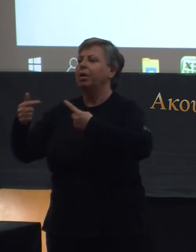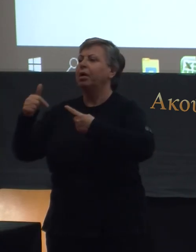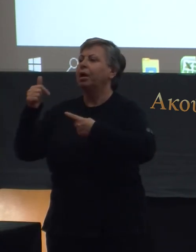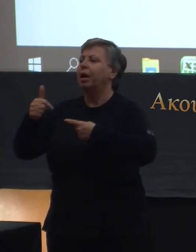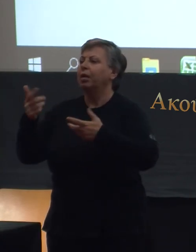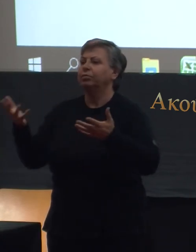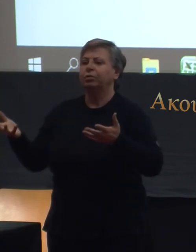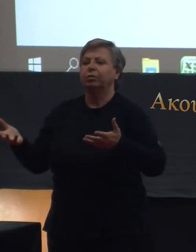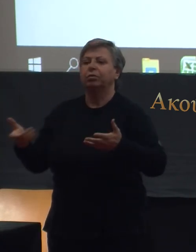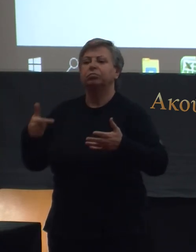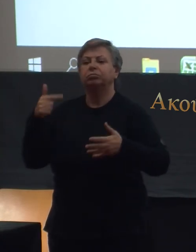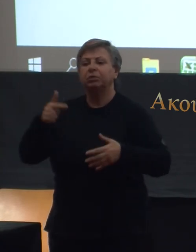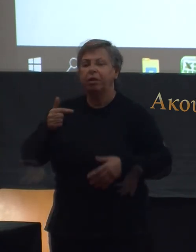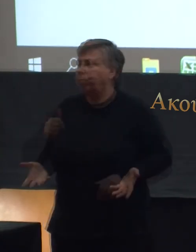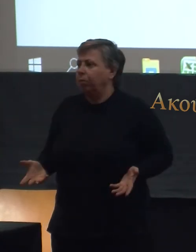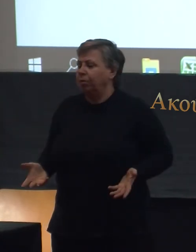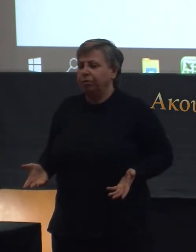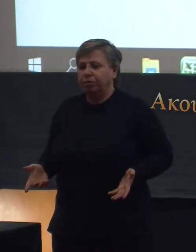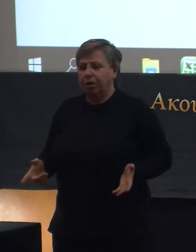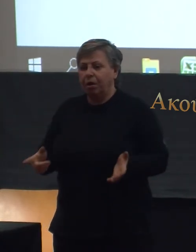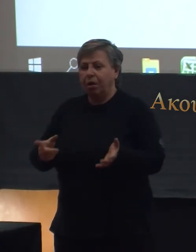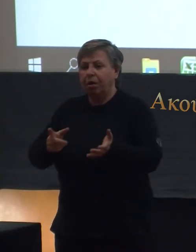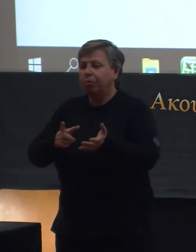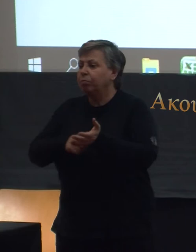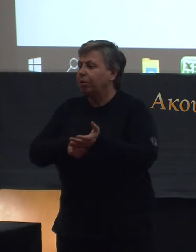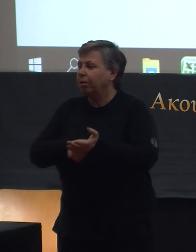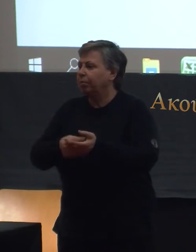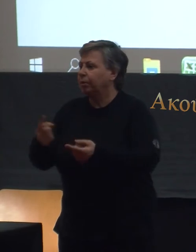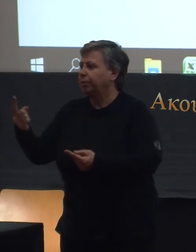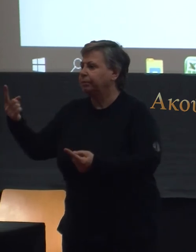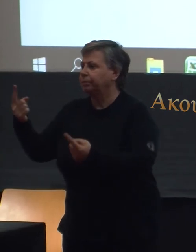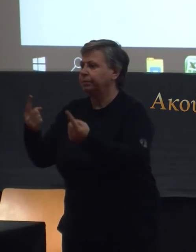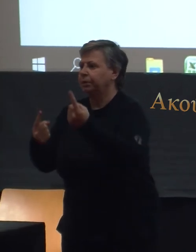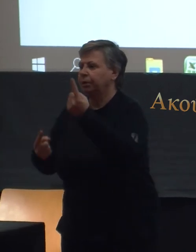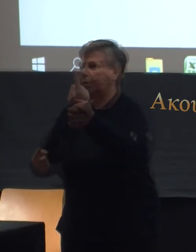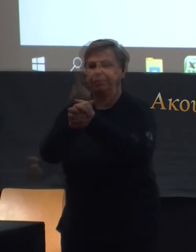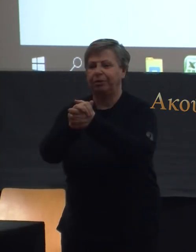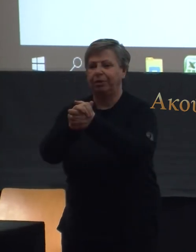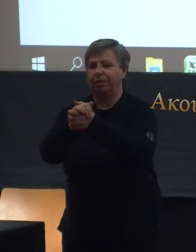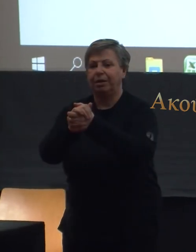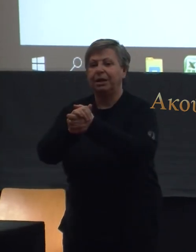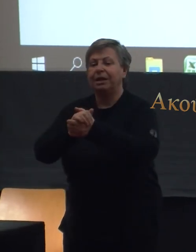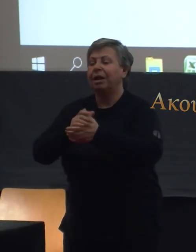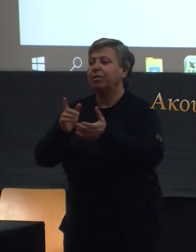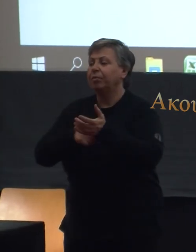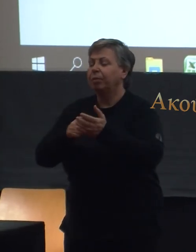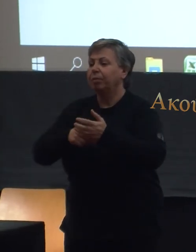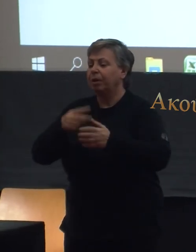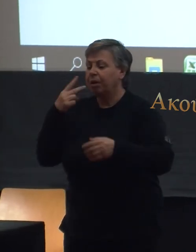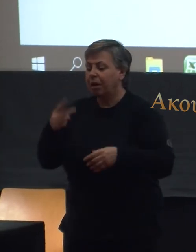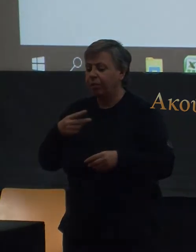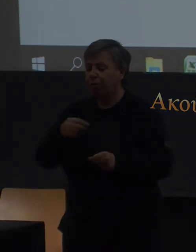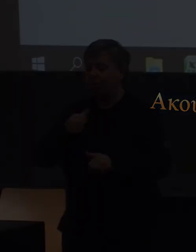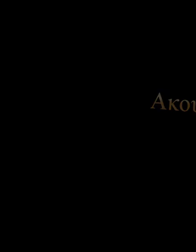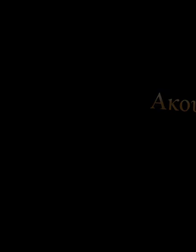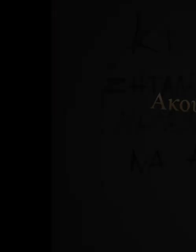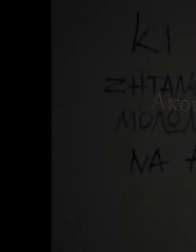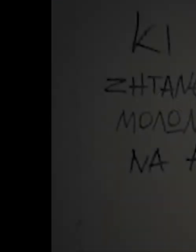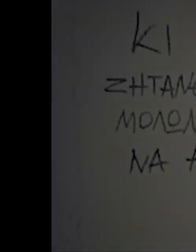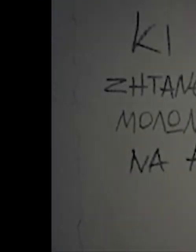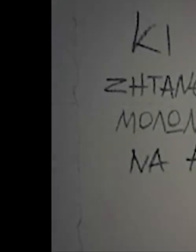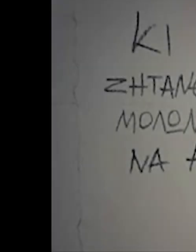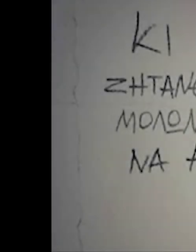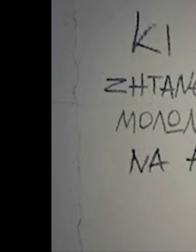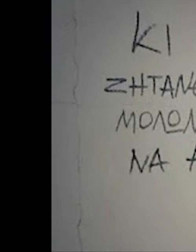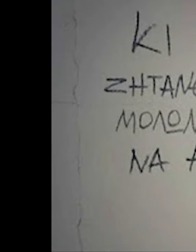Να μιλήσουν από τα κάτω, να μιλήσουν οι κοινότητες, να στηριχτούμε στην αλληλεγγύη, στη συμμετοχή αυτής της άμεσης δημοκρατίας των κοινοτήτων.